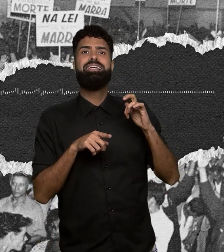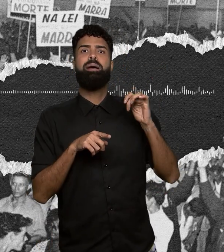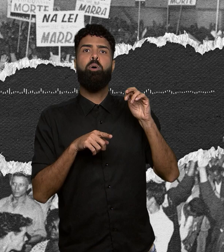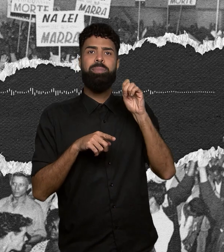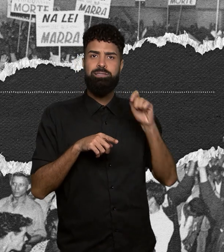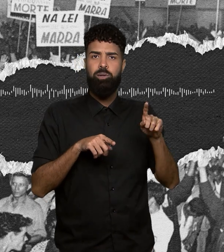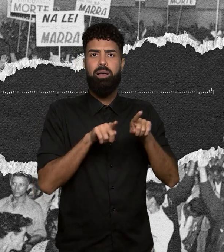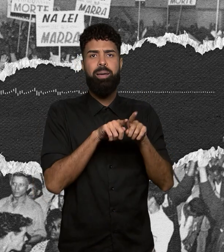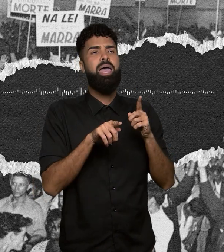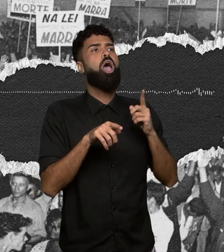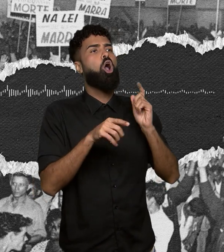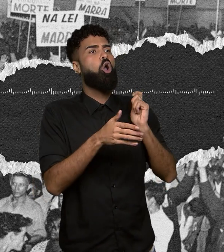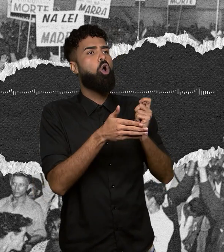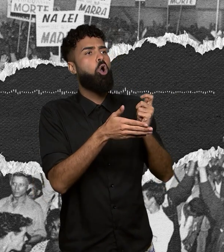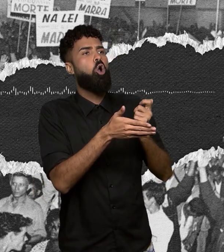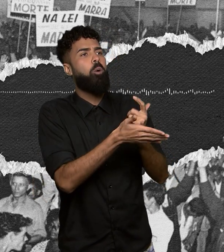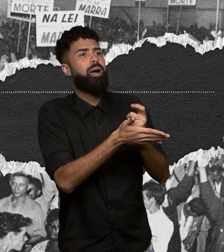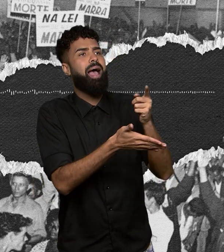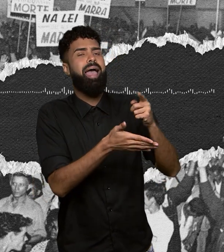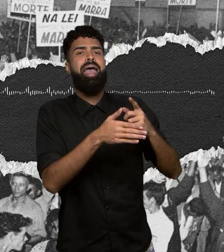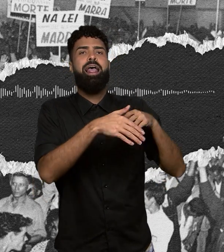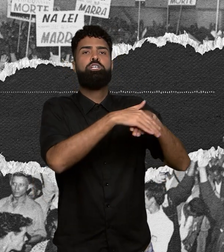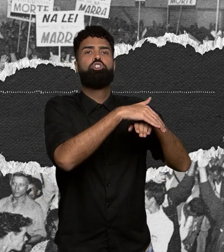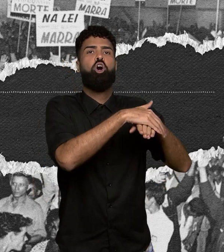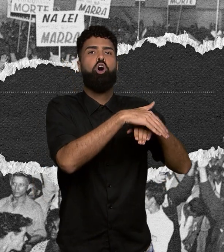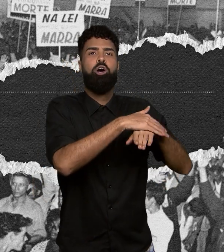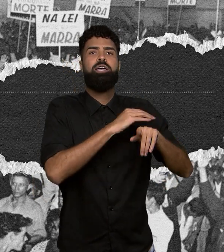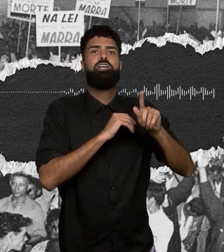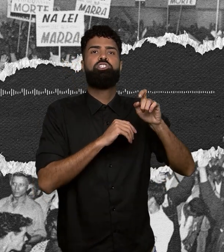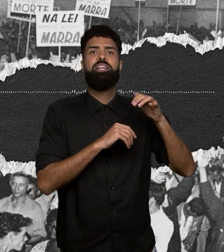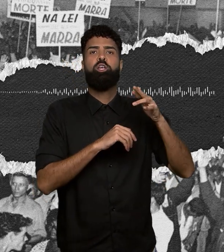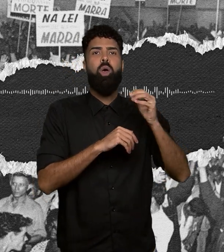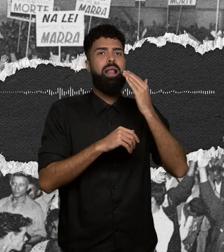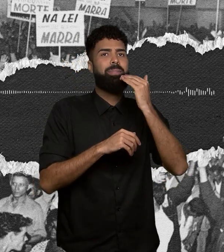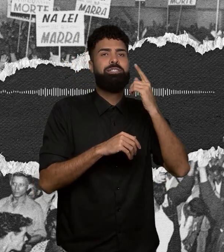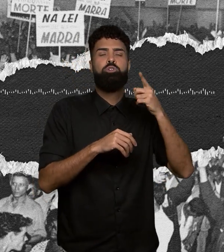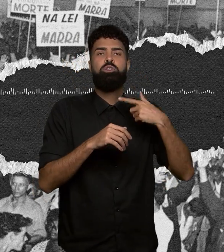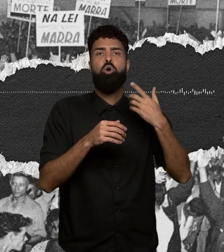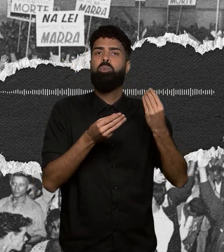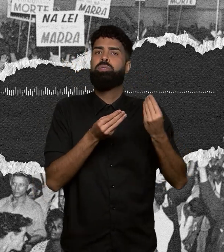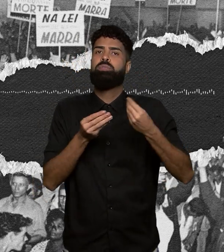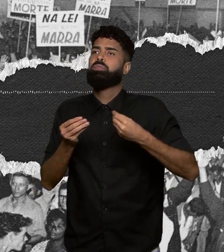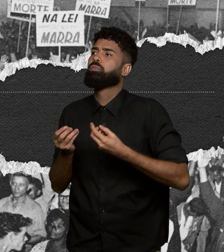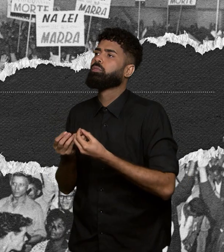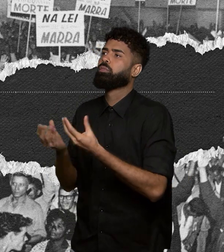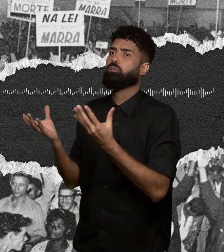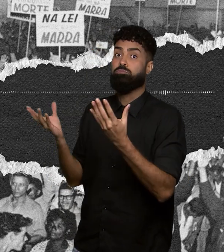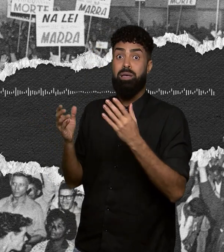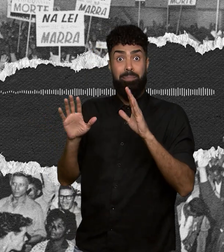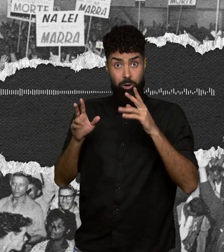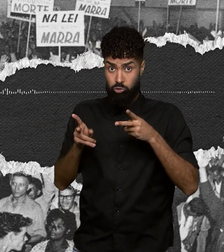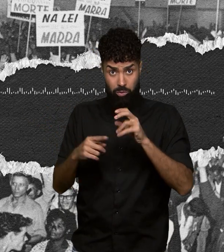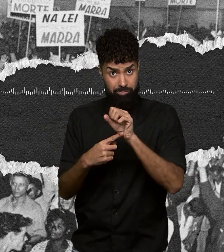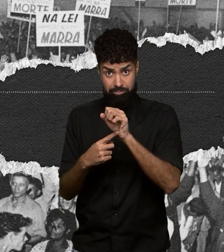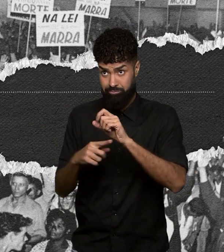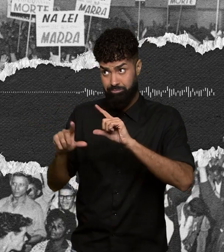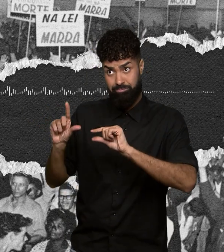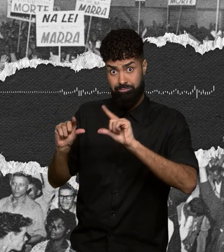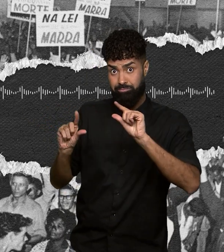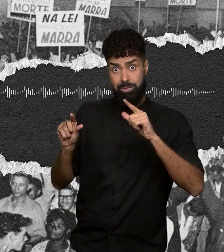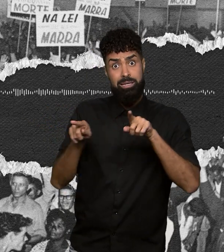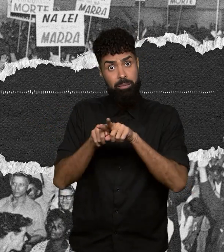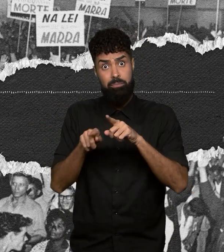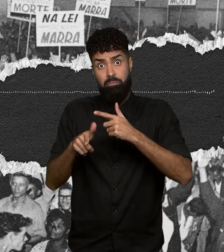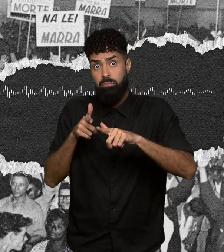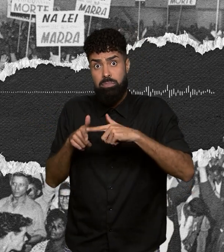requisição de estoques dos gêneros alimentícios sonegados mas o desabastecimento seguiu e acartia também